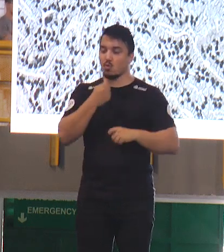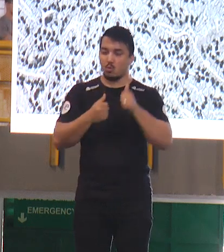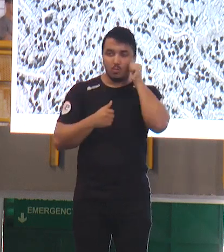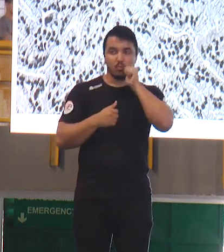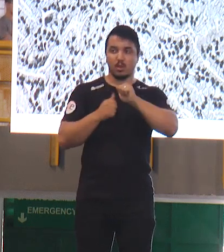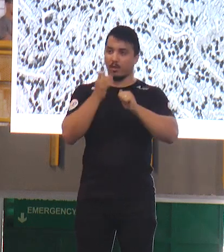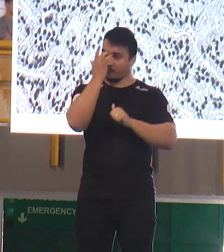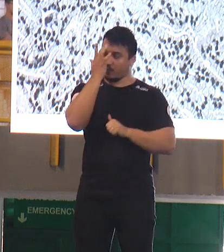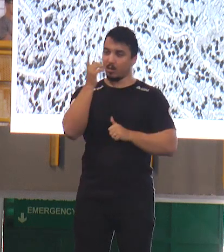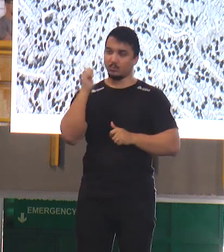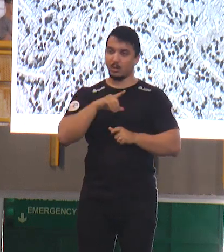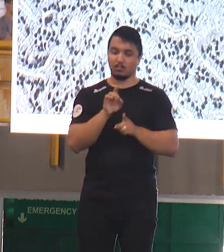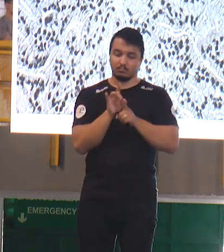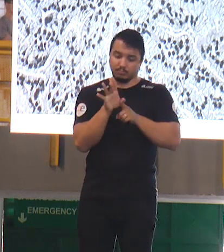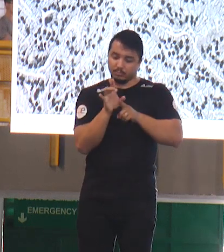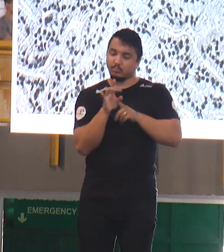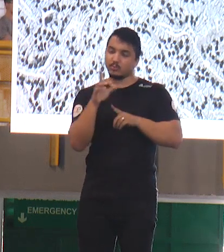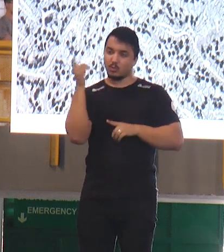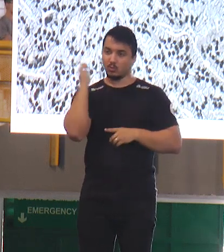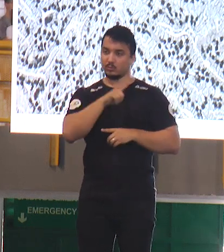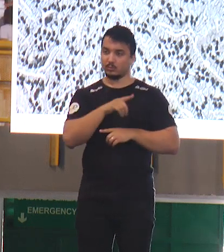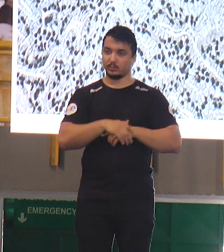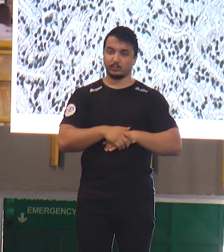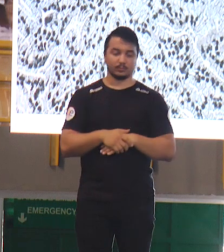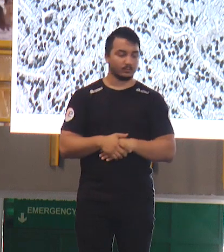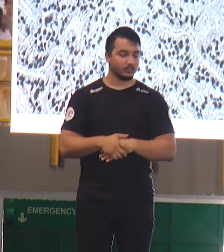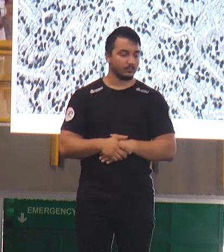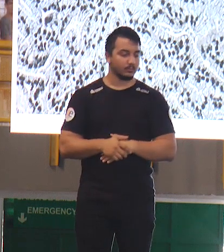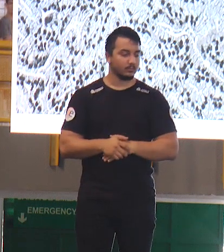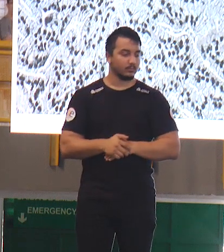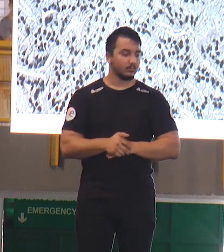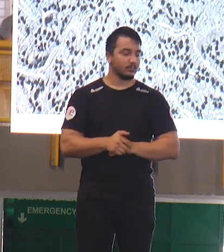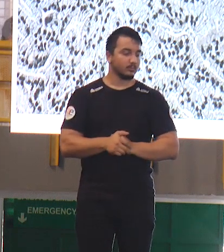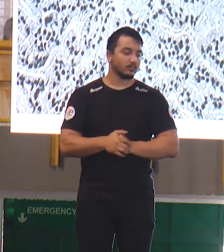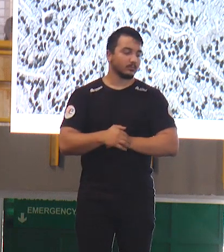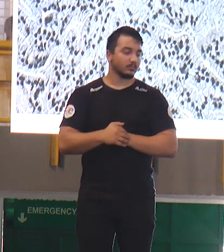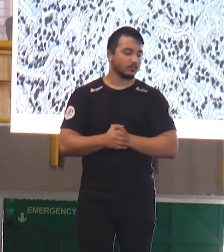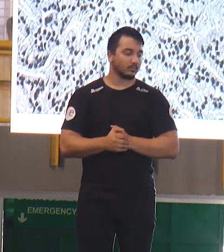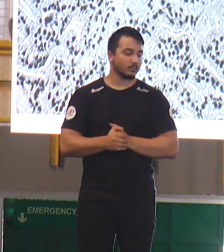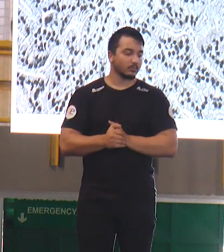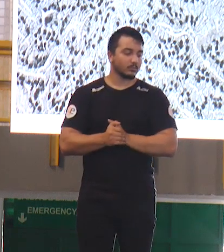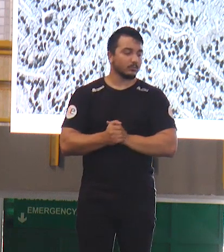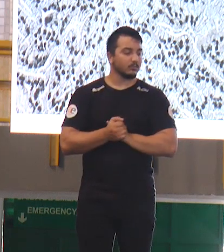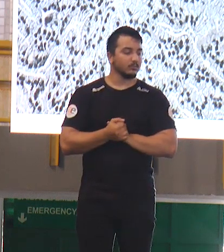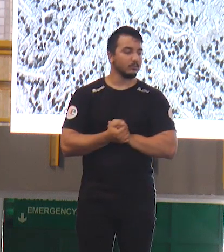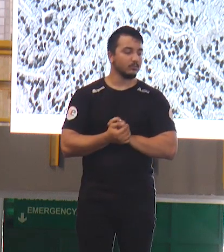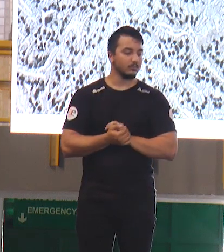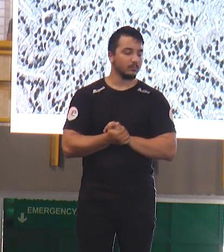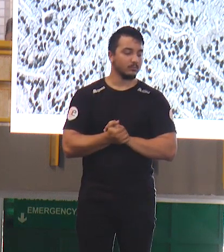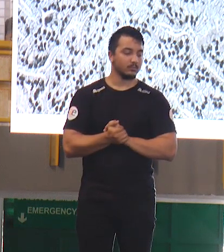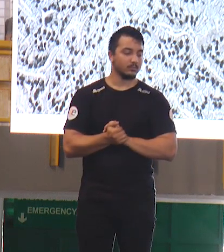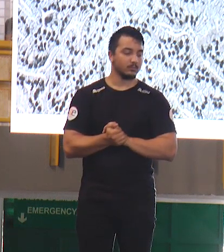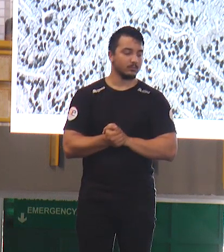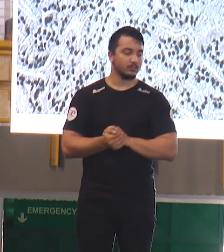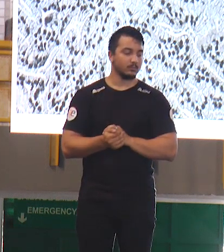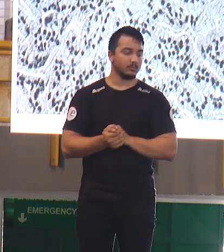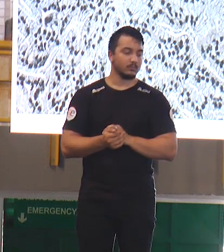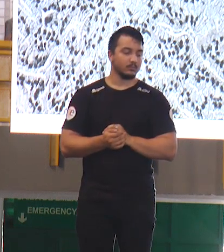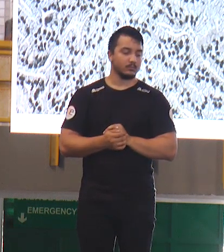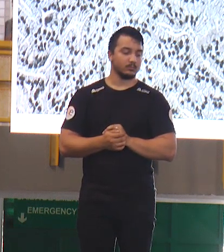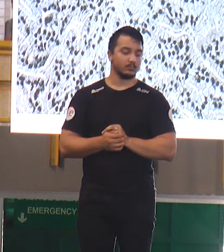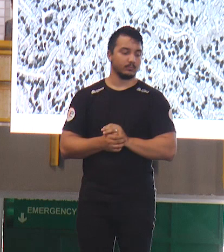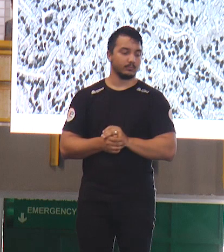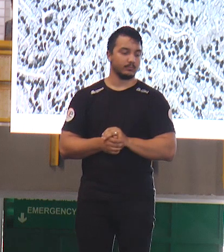vai culminar na ejaculação, ok? Bom, então eu creio que aqui termina o sistema reprodutor masculino.